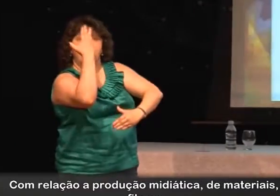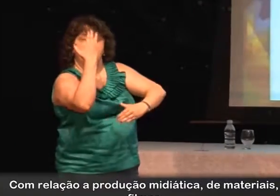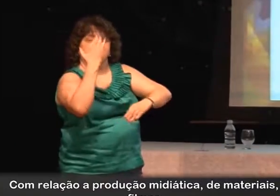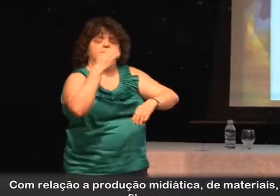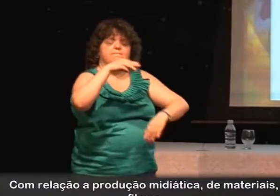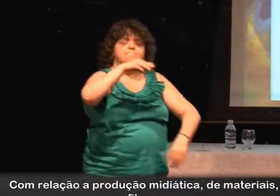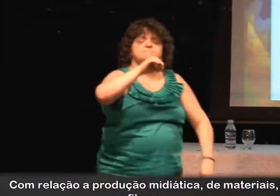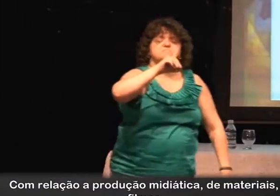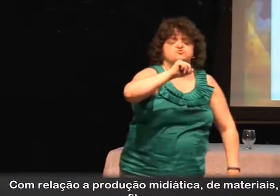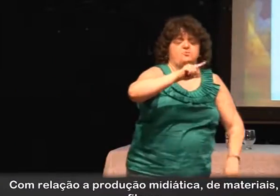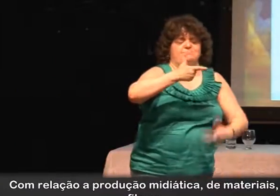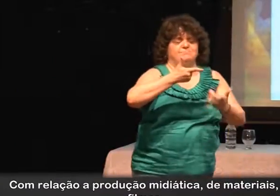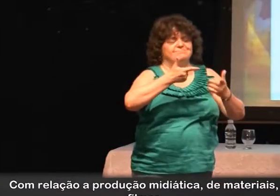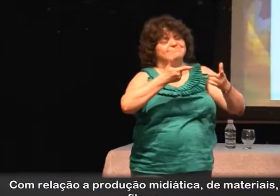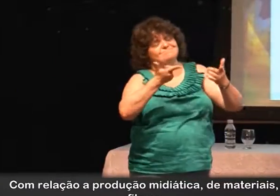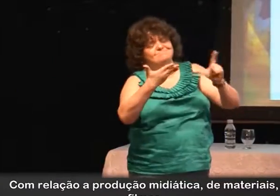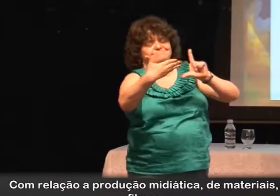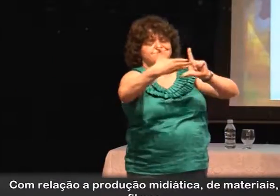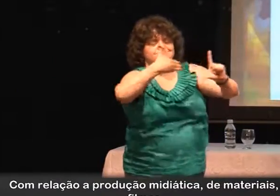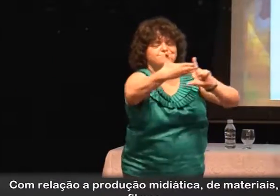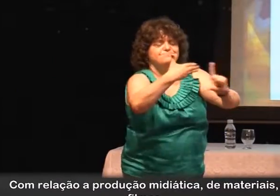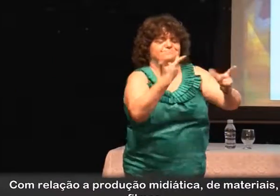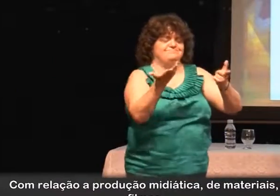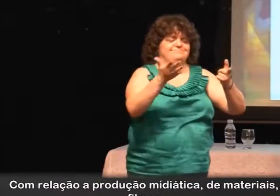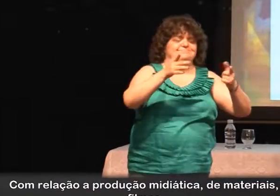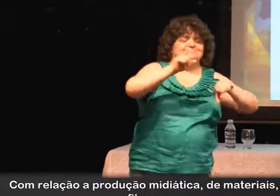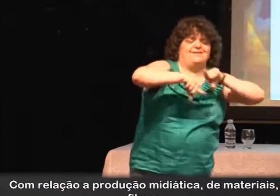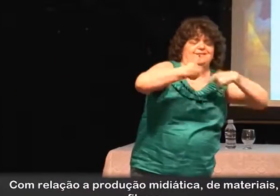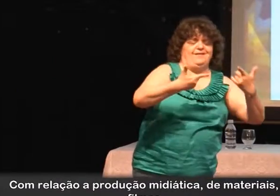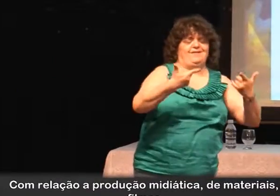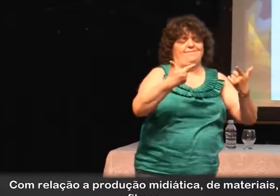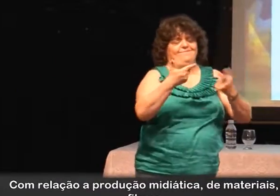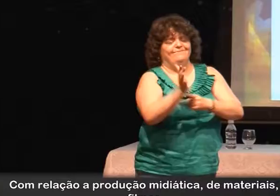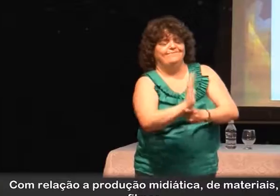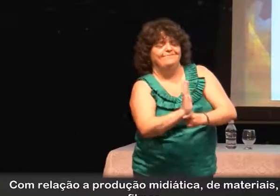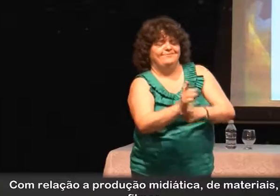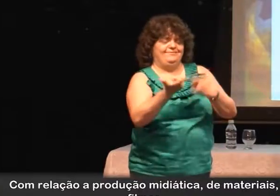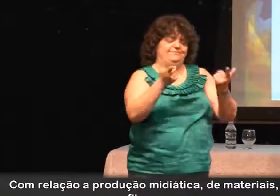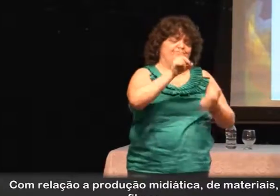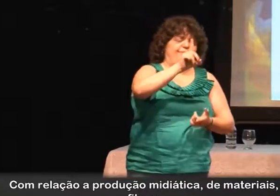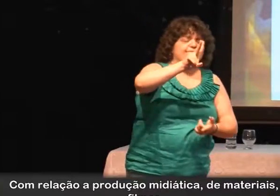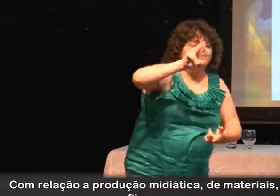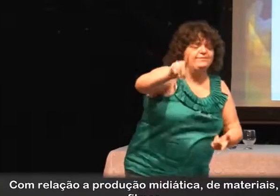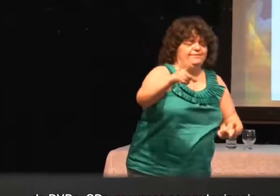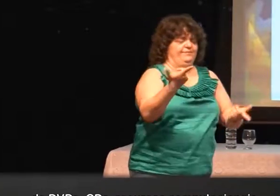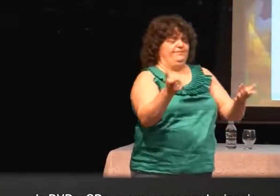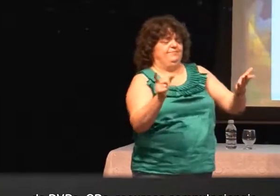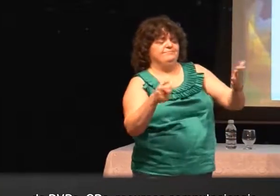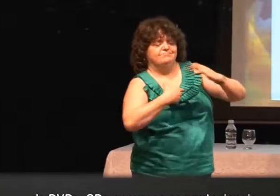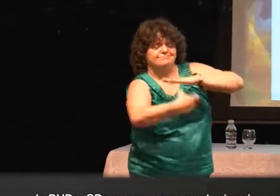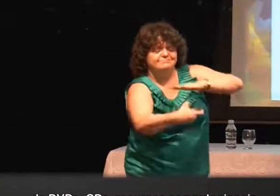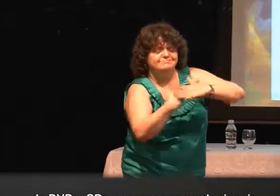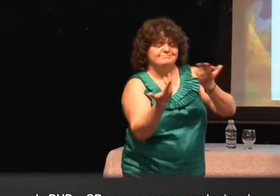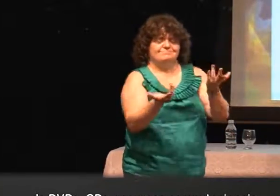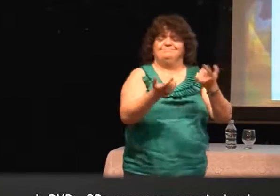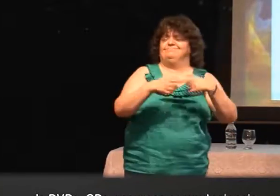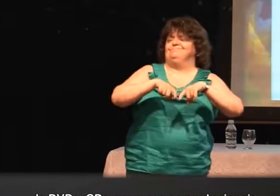Com relação à produção midiática, de materiais, de filmes, de DVD, né,